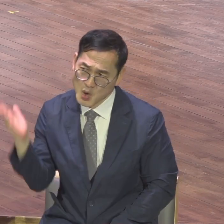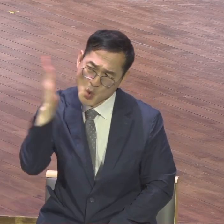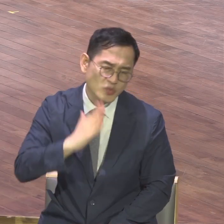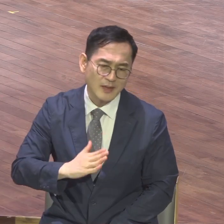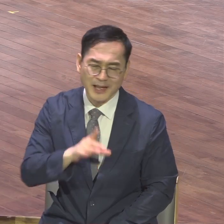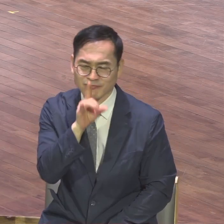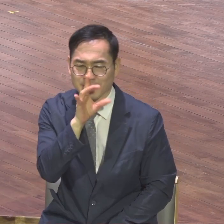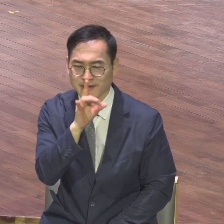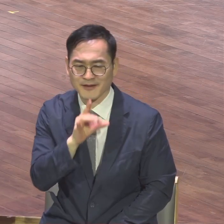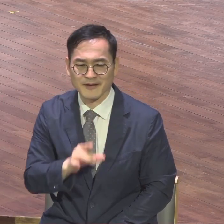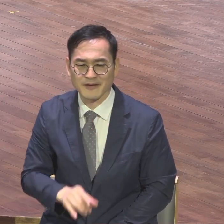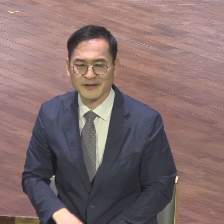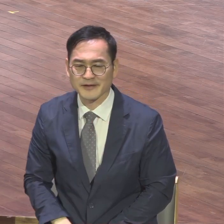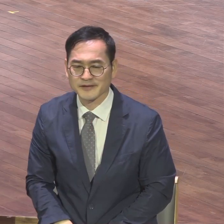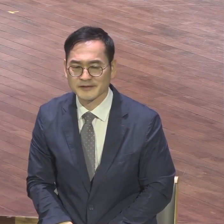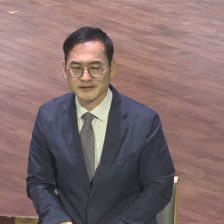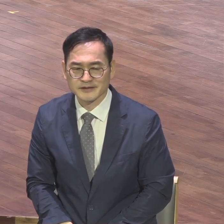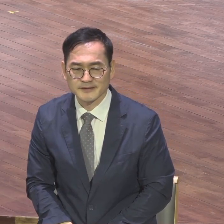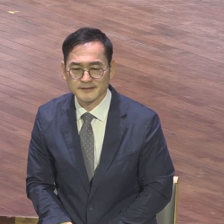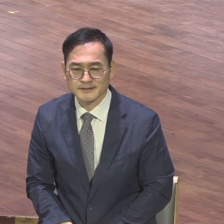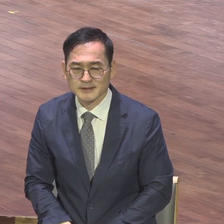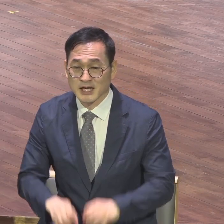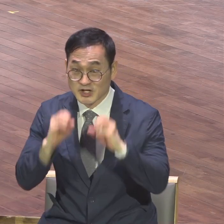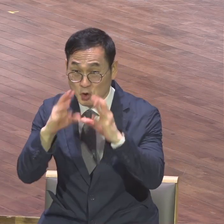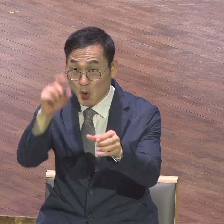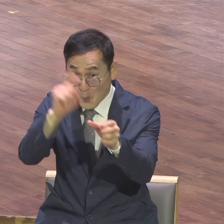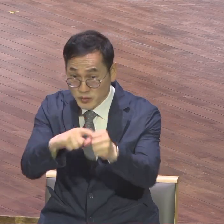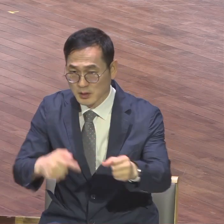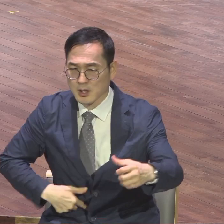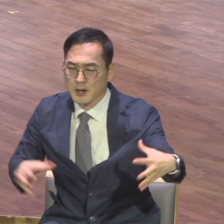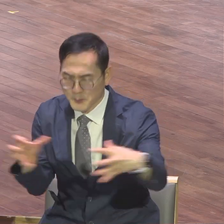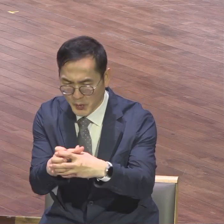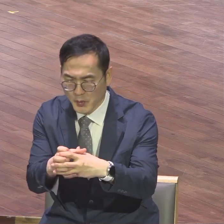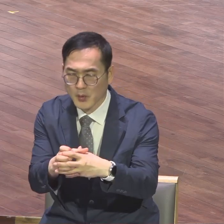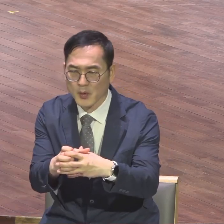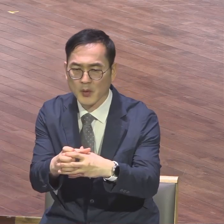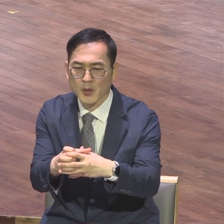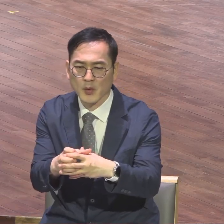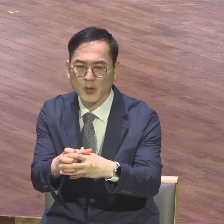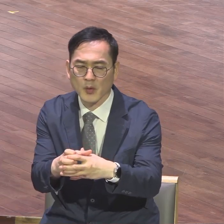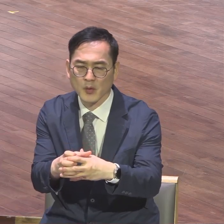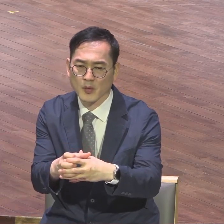아멘. 그래서 선교 때문에 만난 거라면, 성교 때문에 세워진 교회란 말이에요.